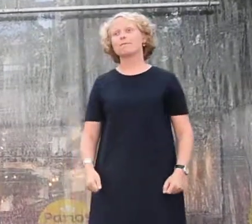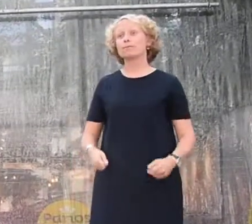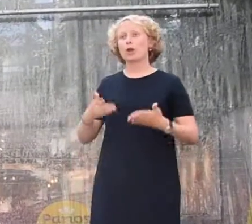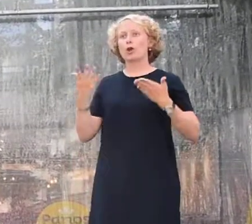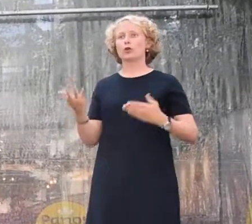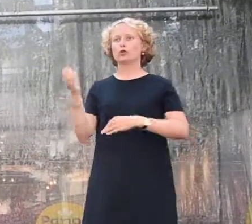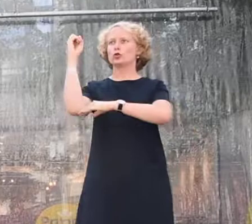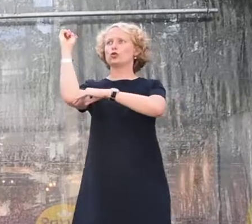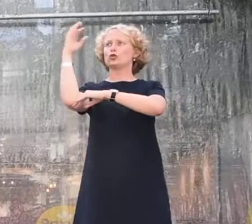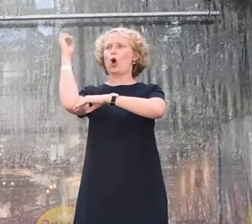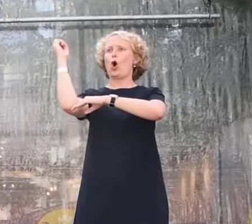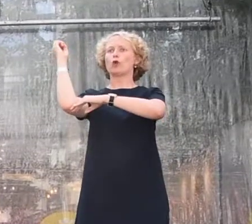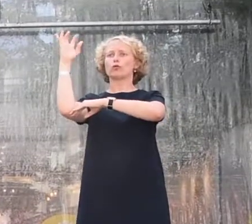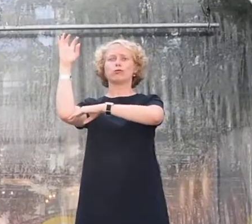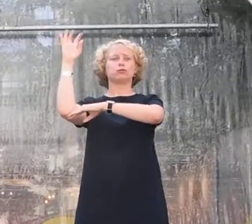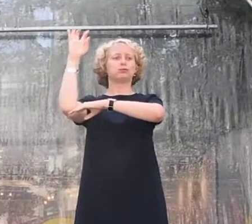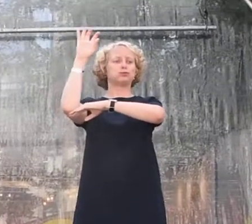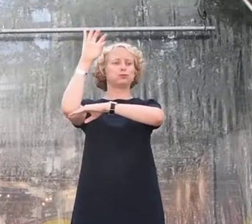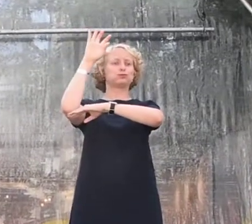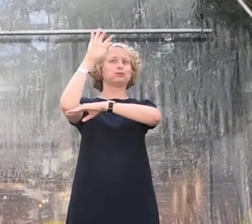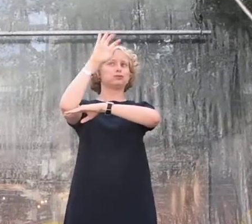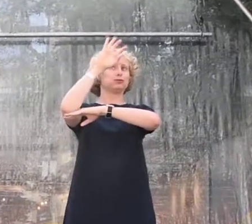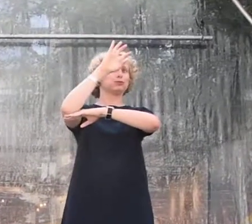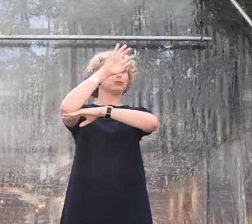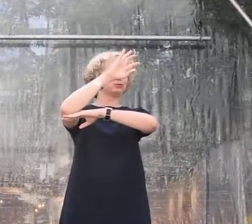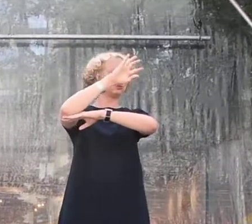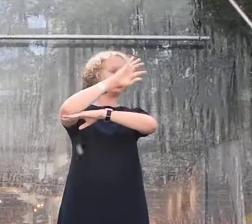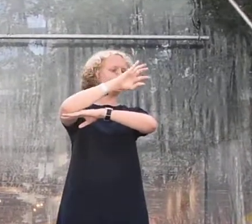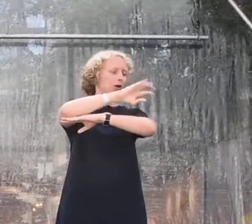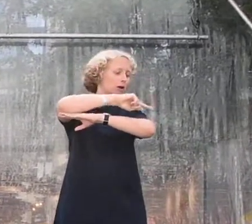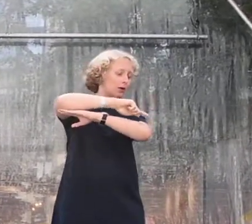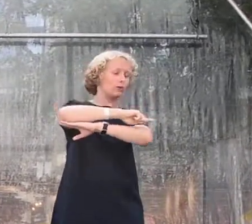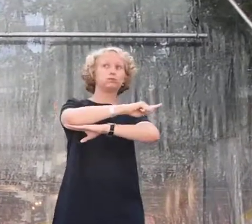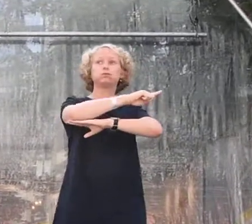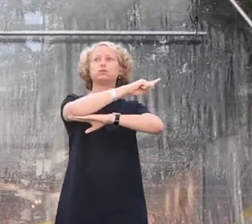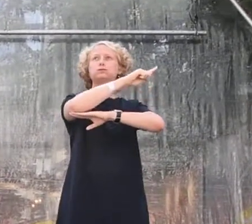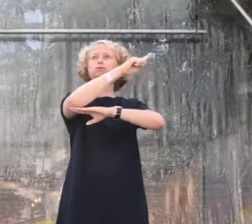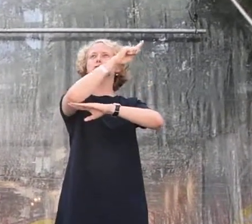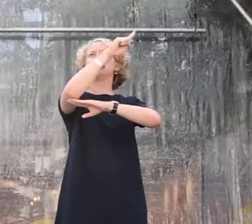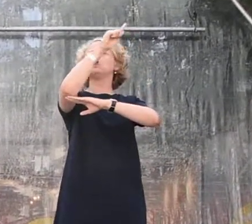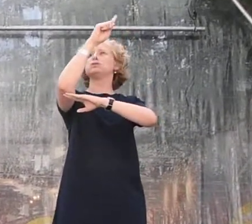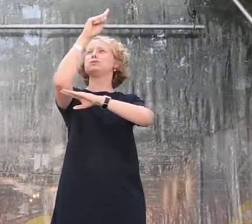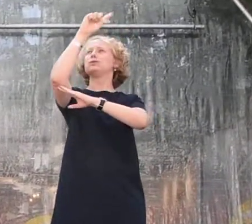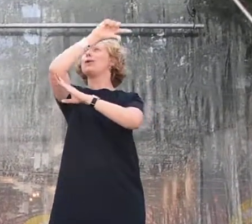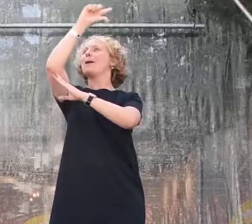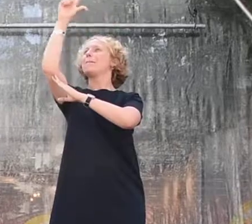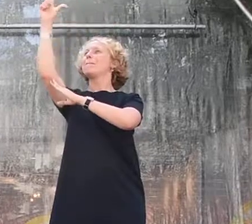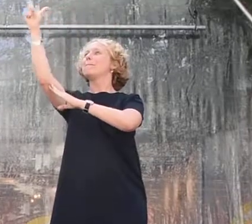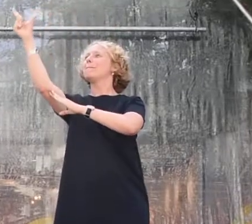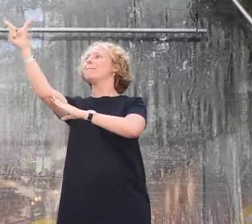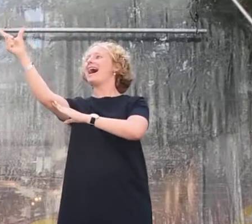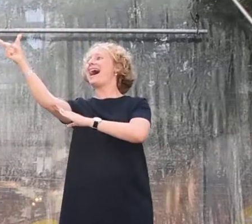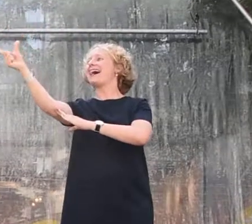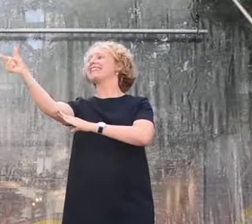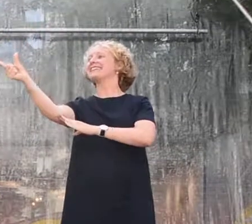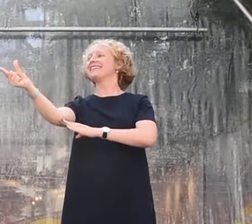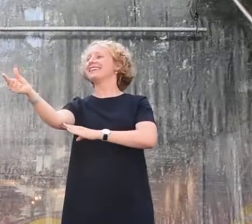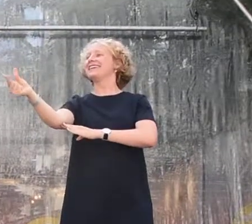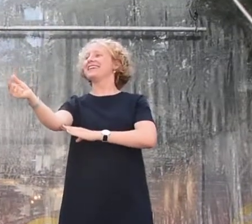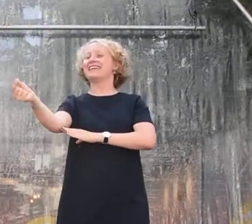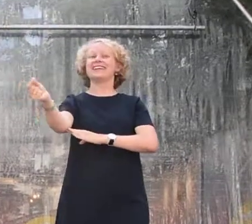muziek. Het wordt avond in Montevideo, de zon maakt al plaats voor de